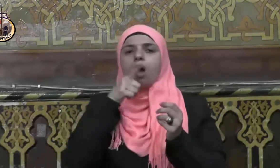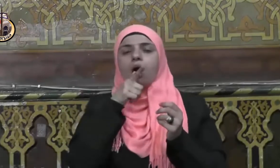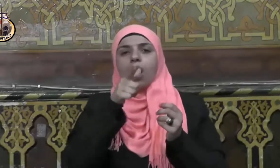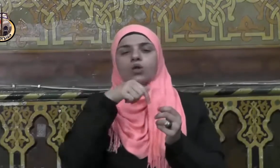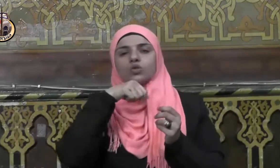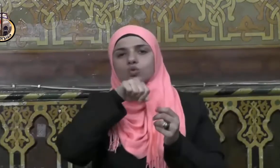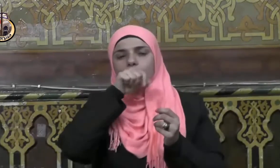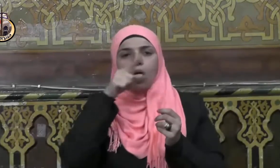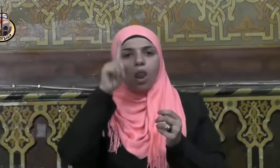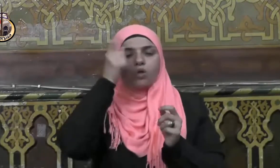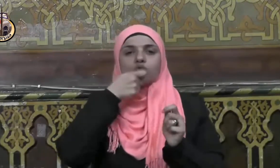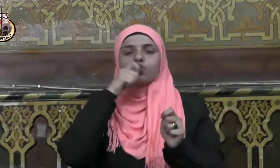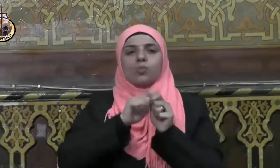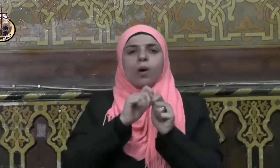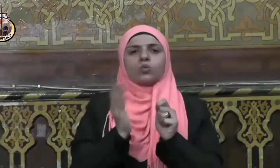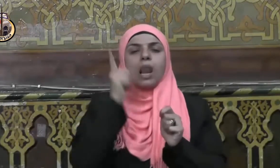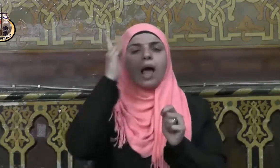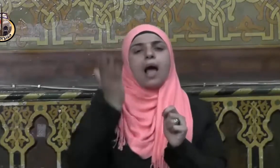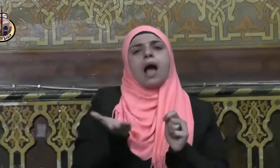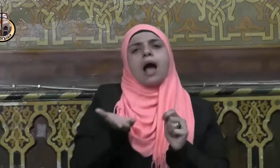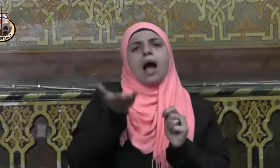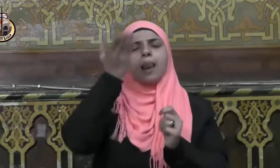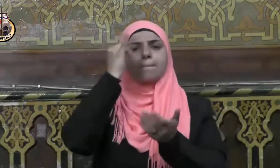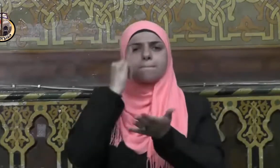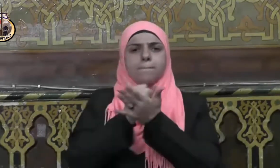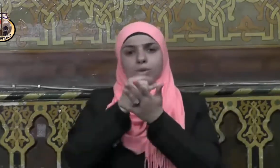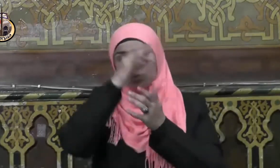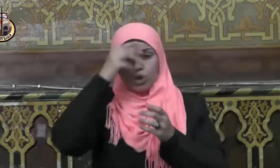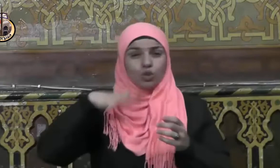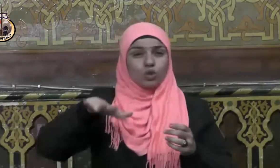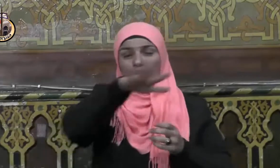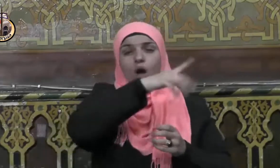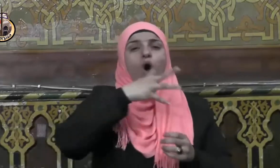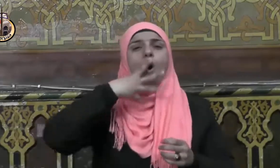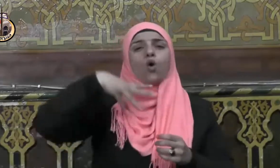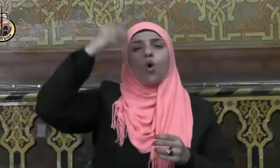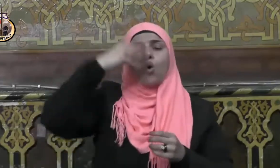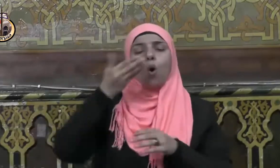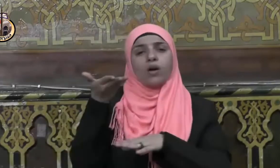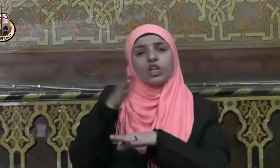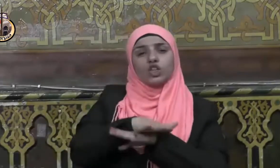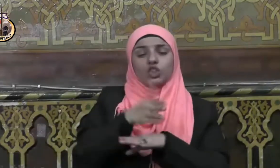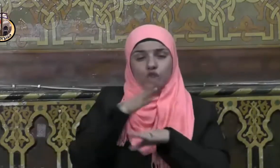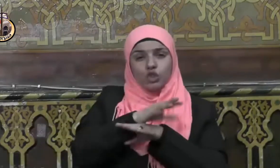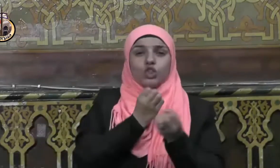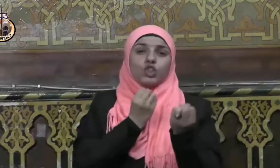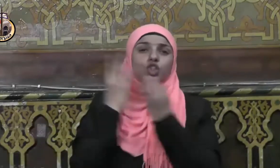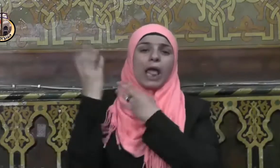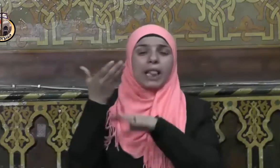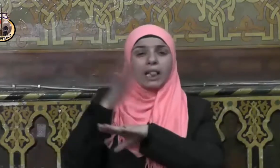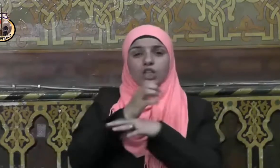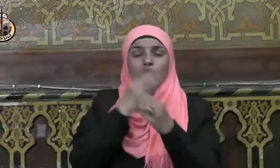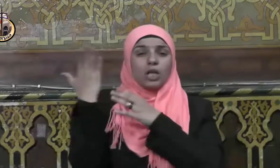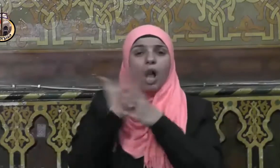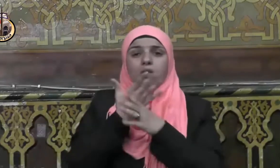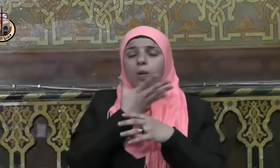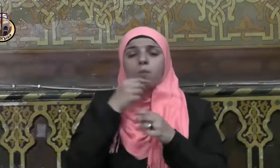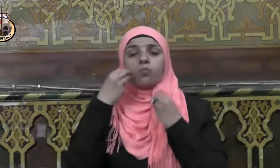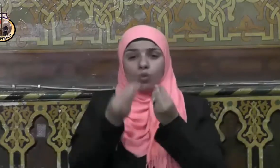وجل شأن من يبذلون أرواحهم في سبيل الله دفاعا عن